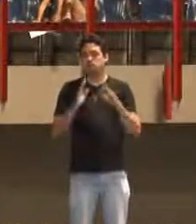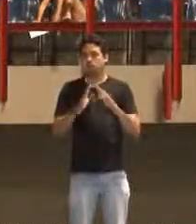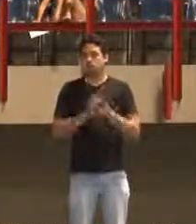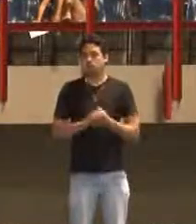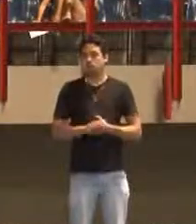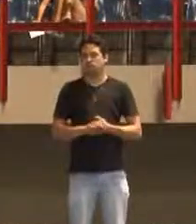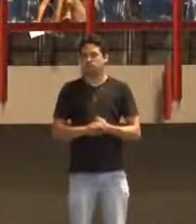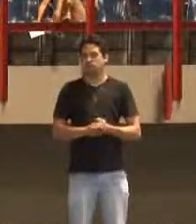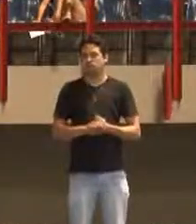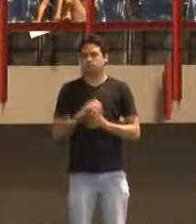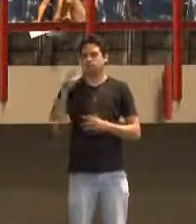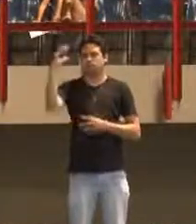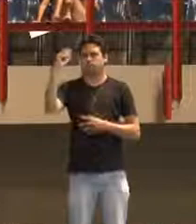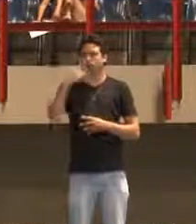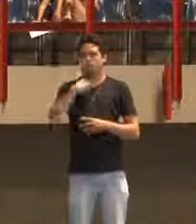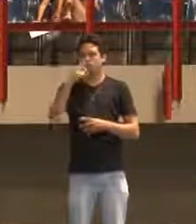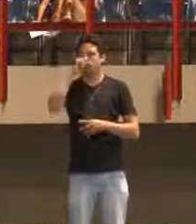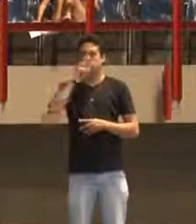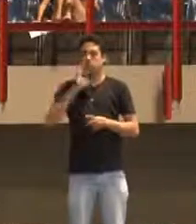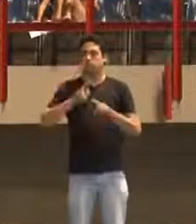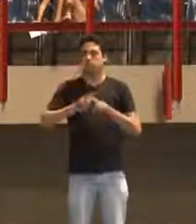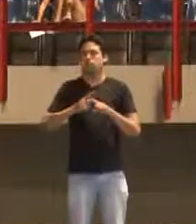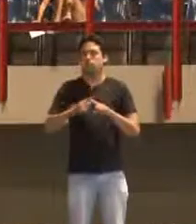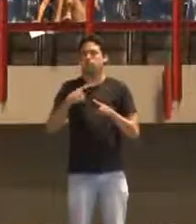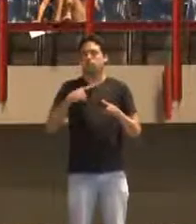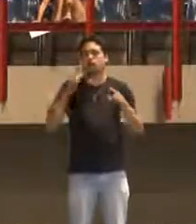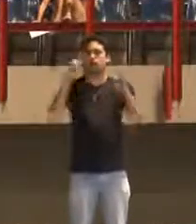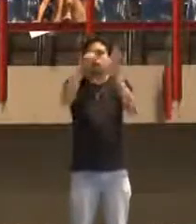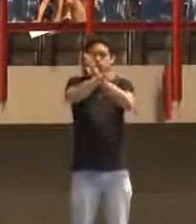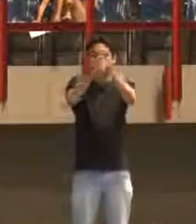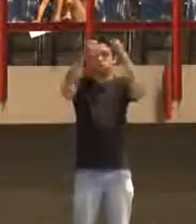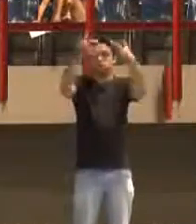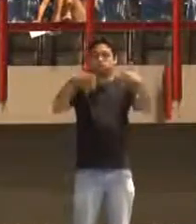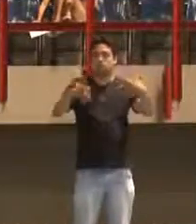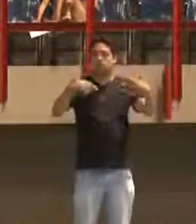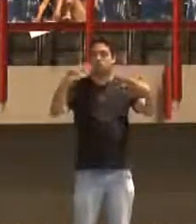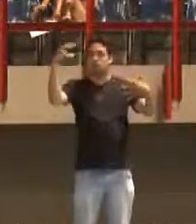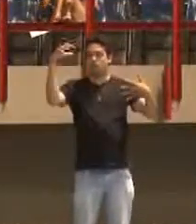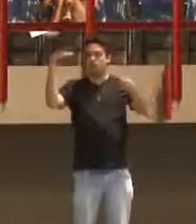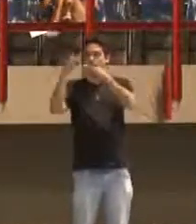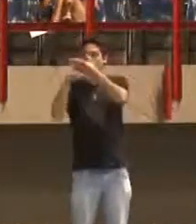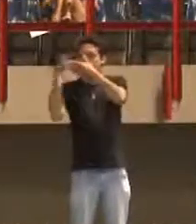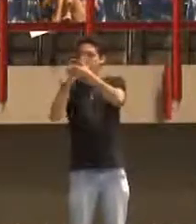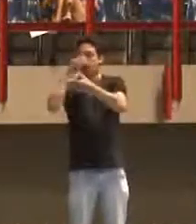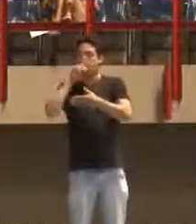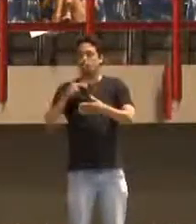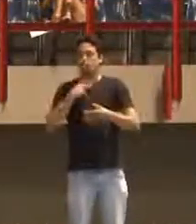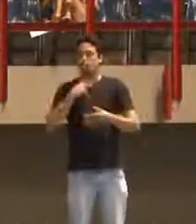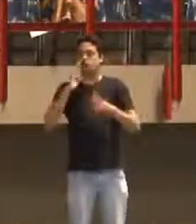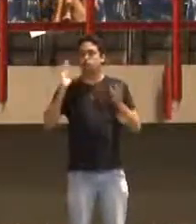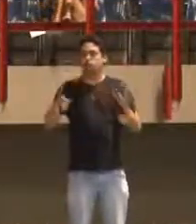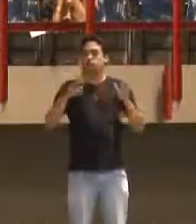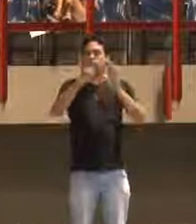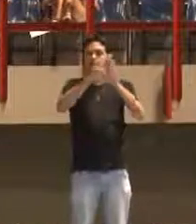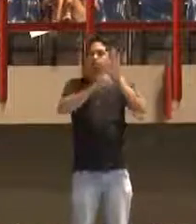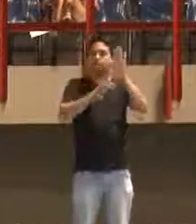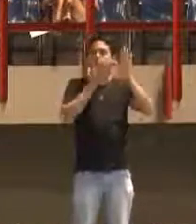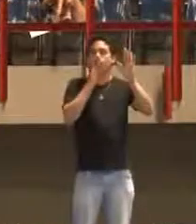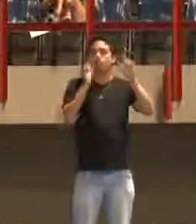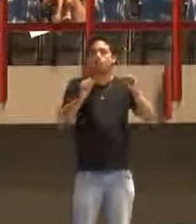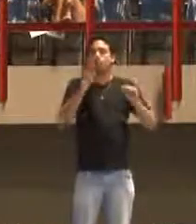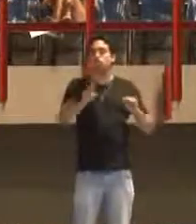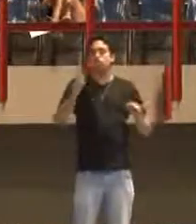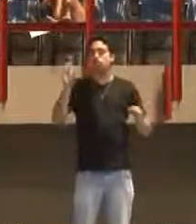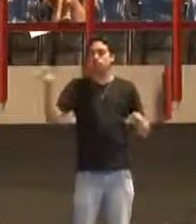A palmeira não pode ser amarela? Não. Por quê? Porque o enunciado da questão não diz que você pode pintar de amarelo. Está escrito qual é a cor que você pode